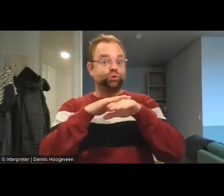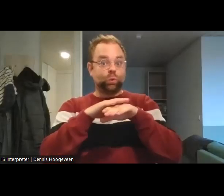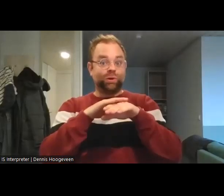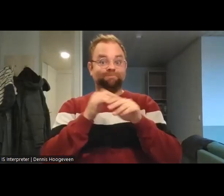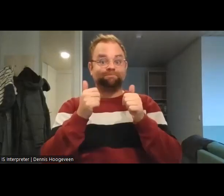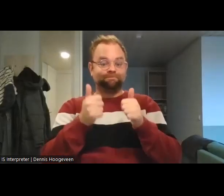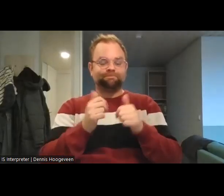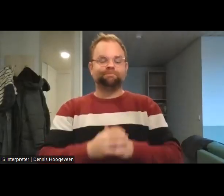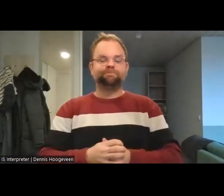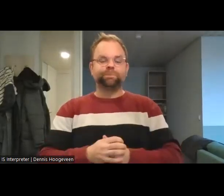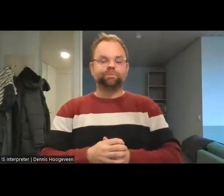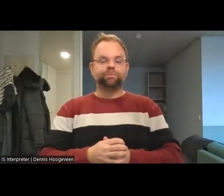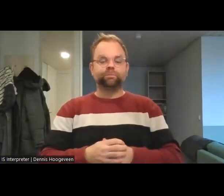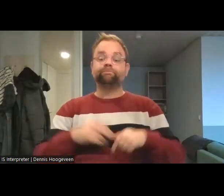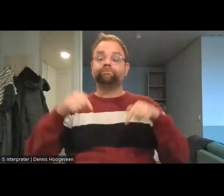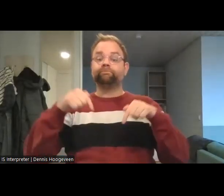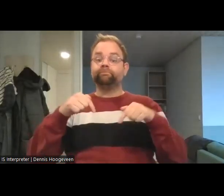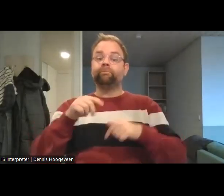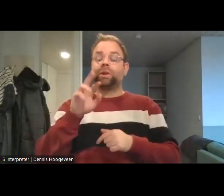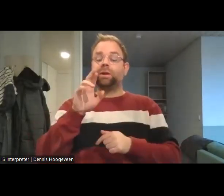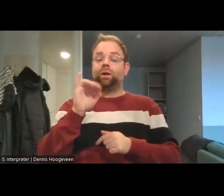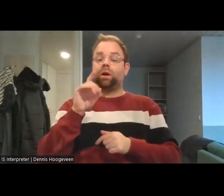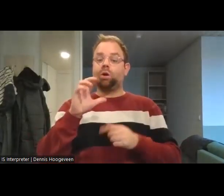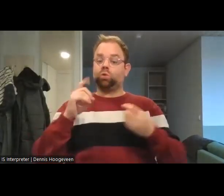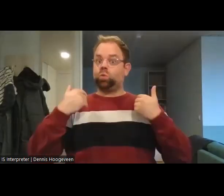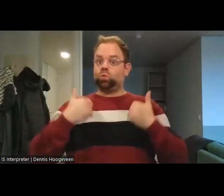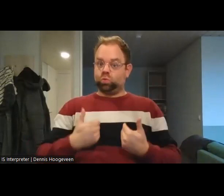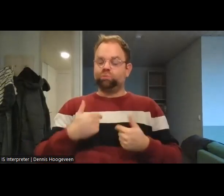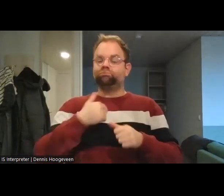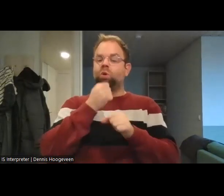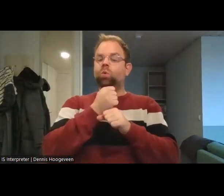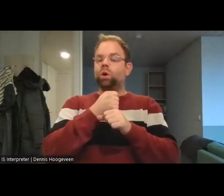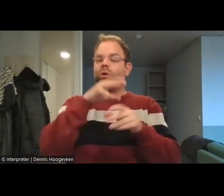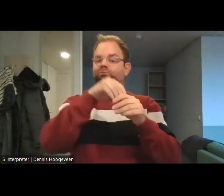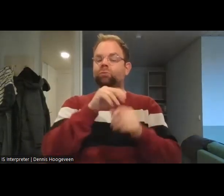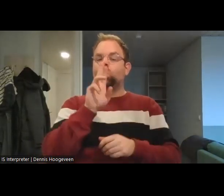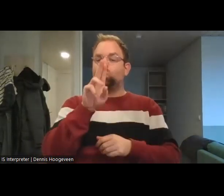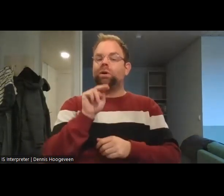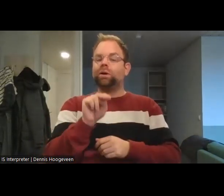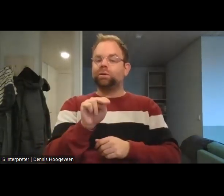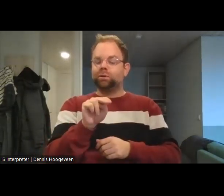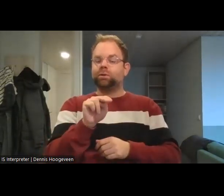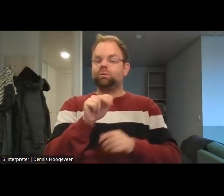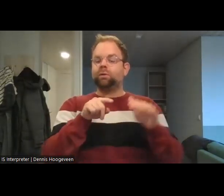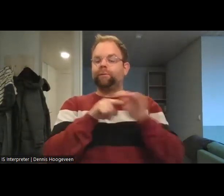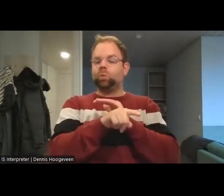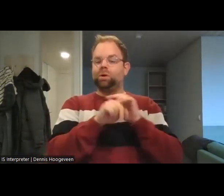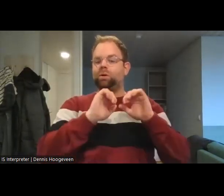l'Agence de l'ONU pour les réfugiés. Nous sommes très contents de